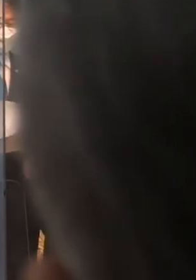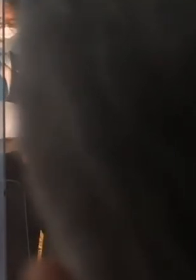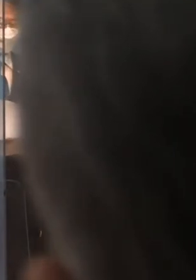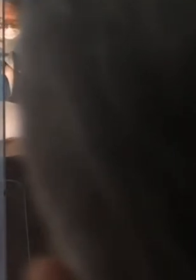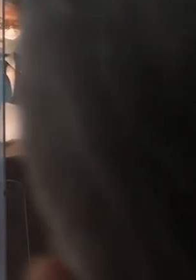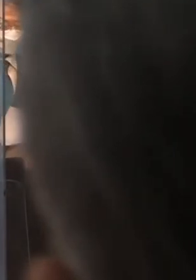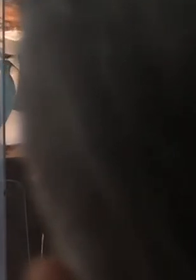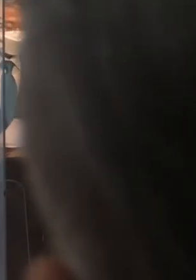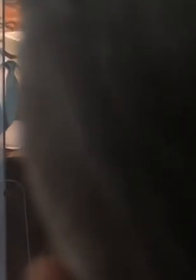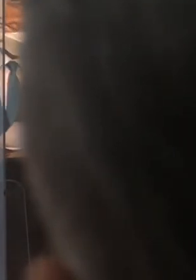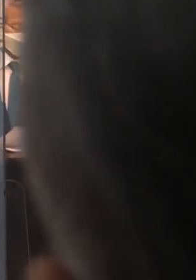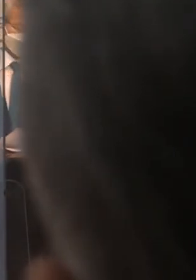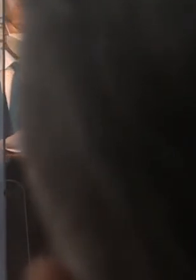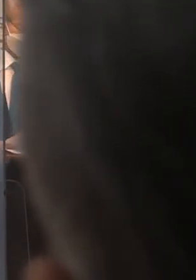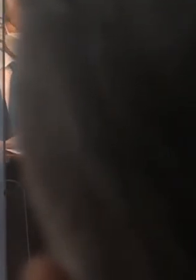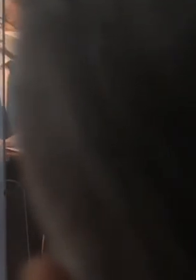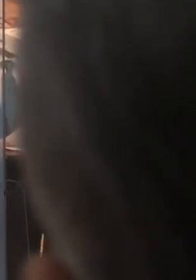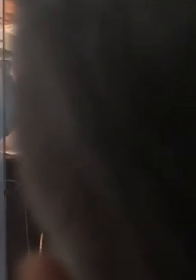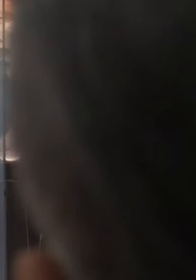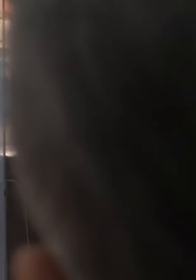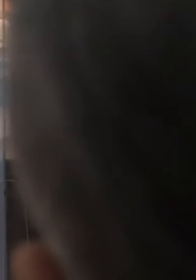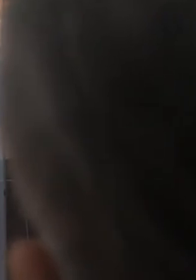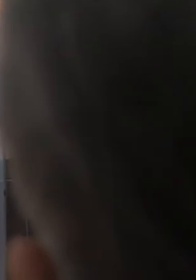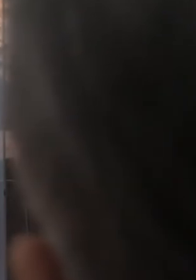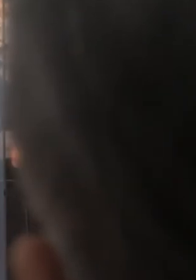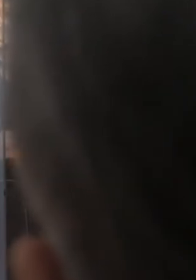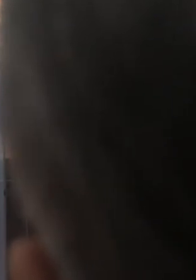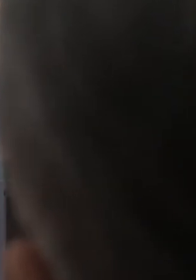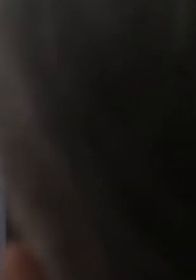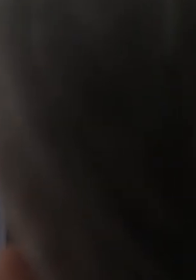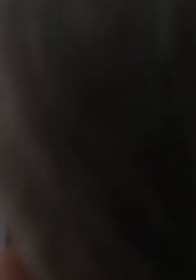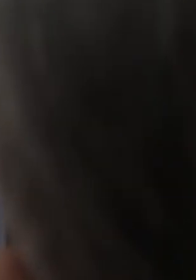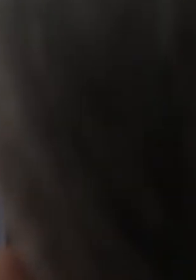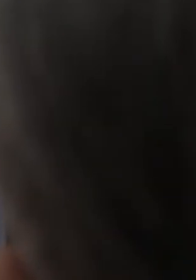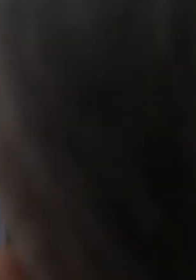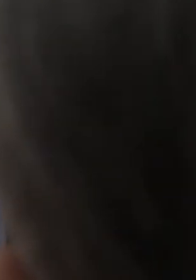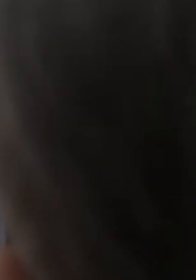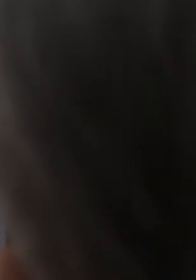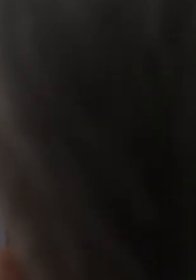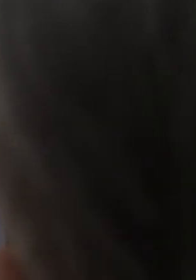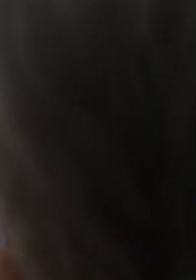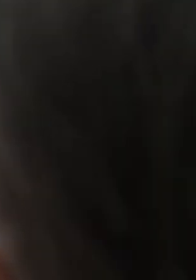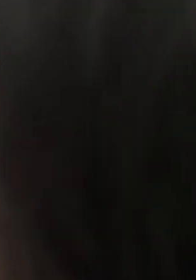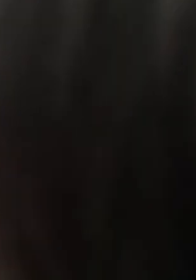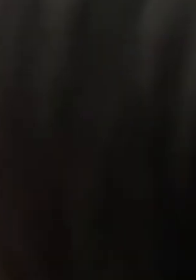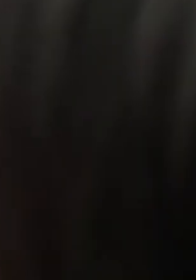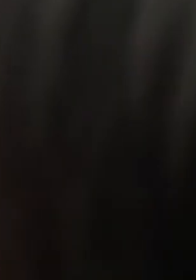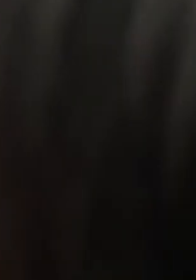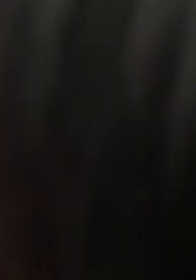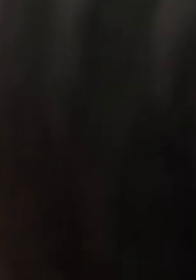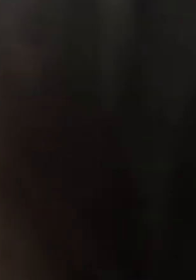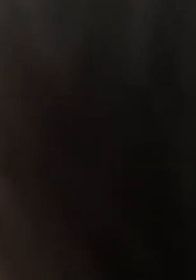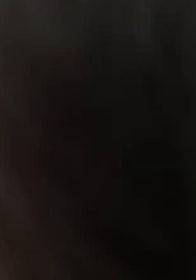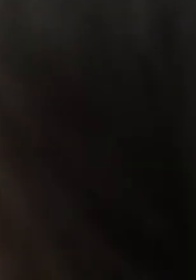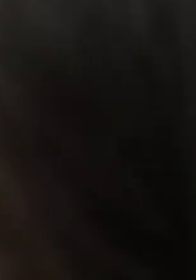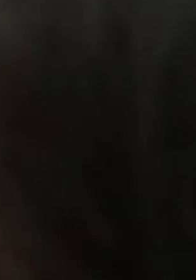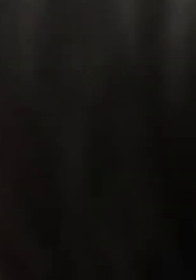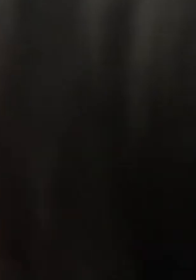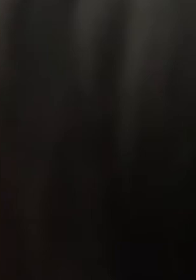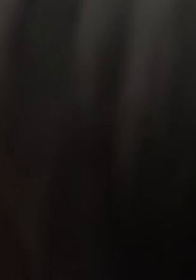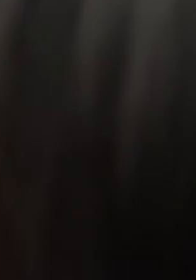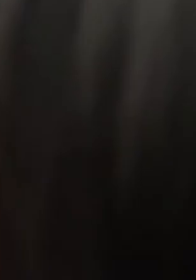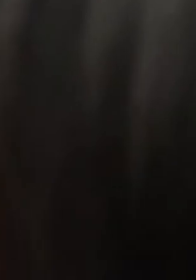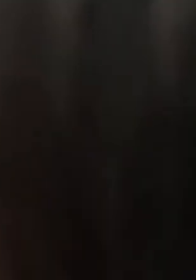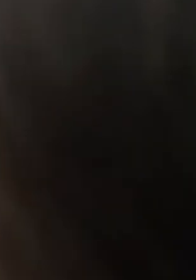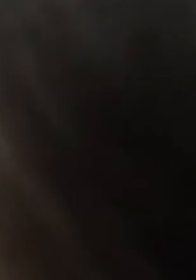섰습니다. 민주주의와 법치주의가 지배하는 문명국가 어디에서도 검찰이 직접 사건을 전면적으로 행사한다는 없습니다.